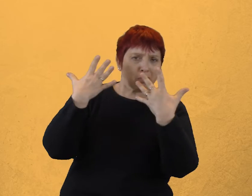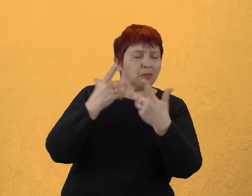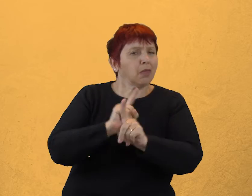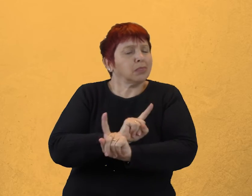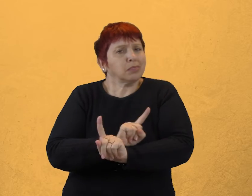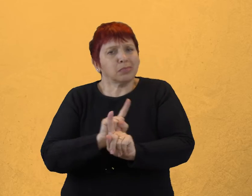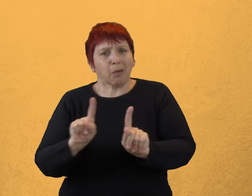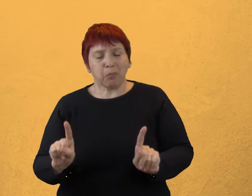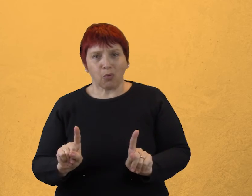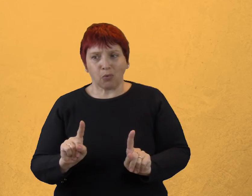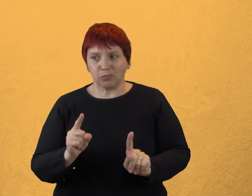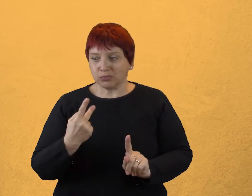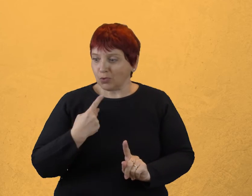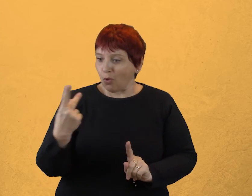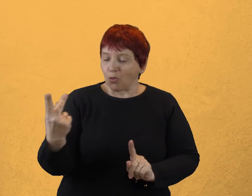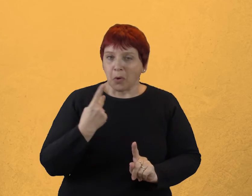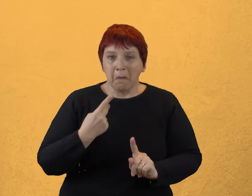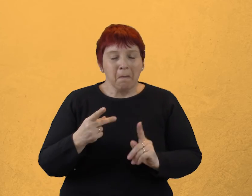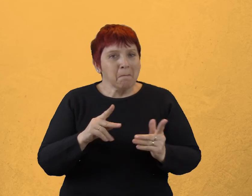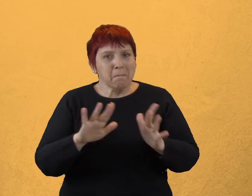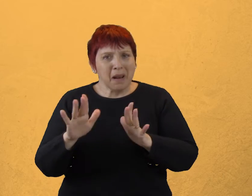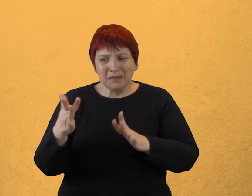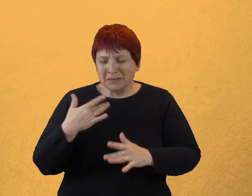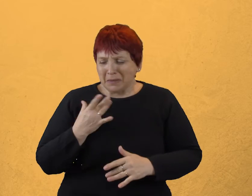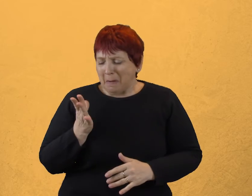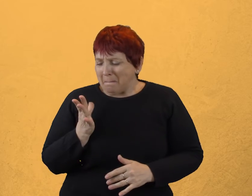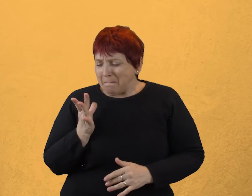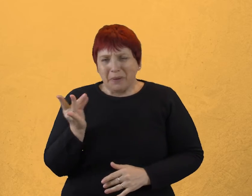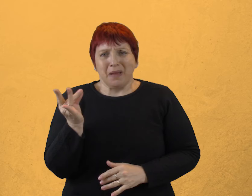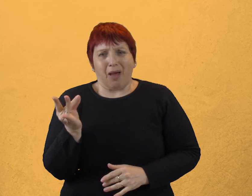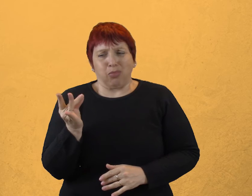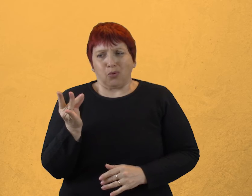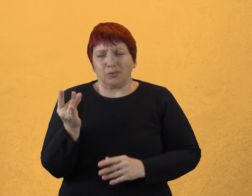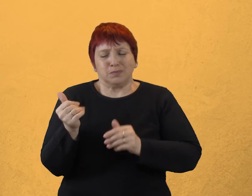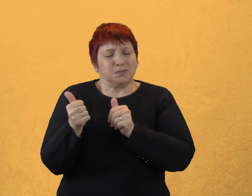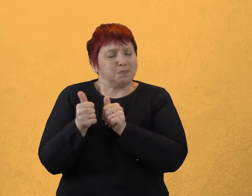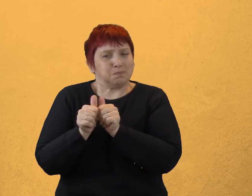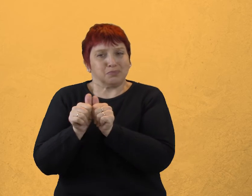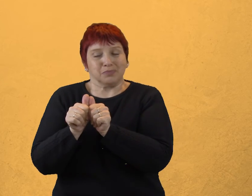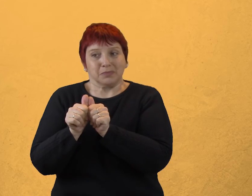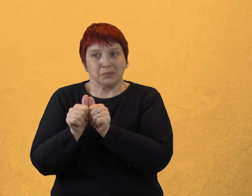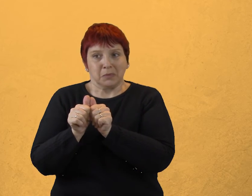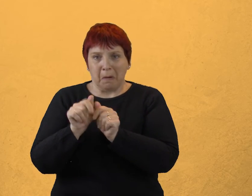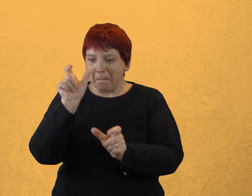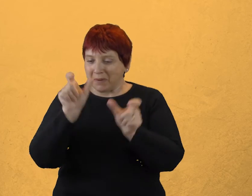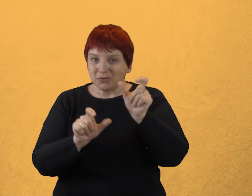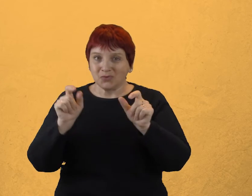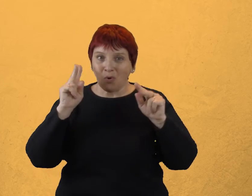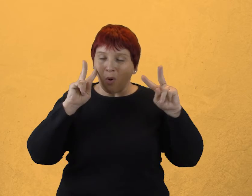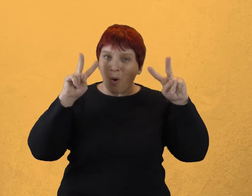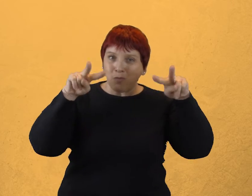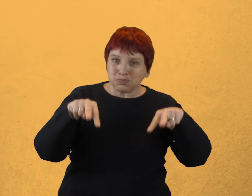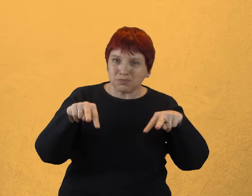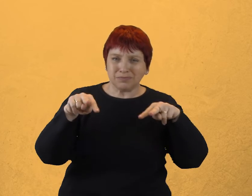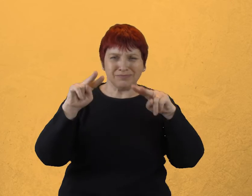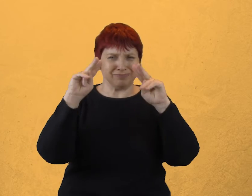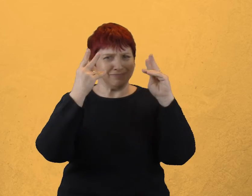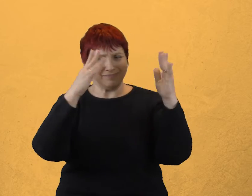mí. Los dos parecíamos pegados uno al otro. El público comenzó a aplaudir